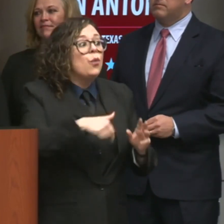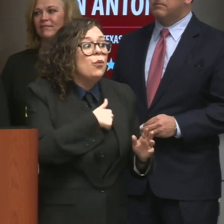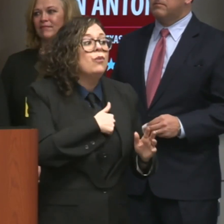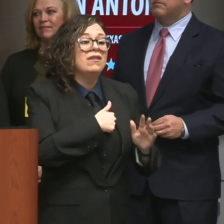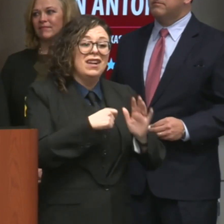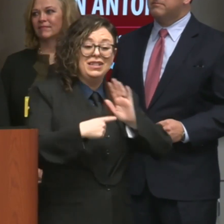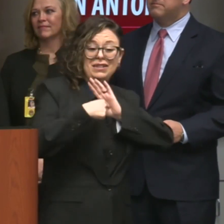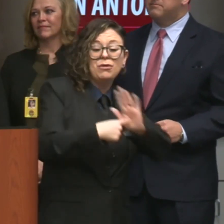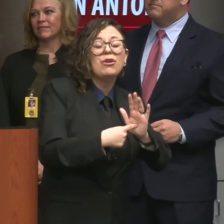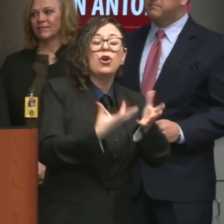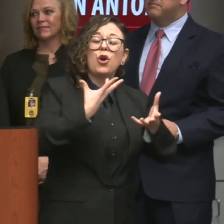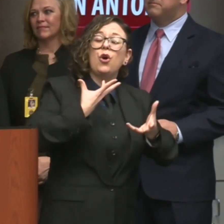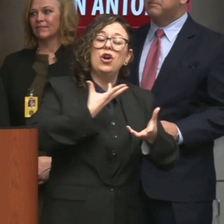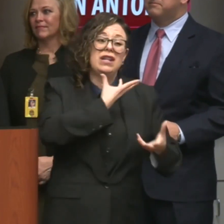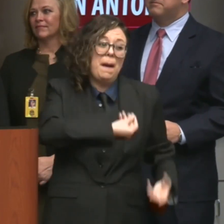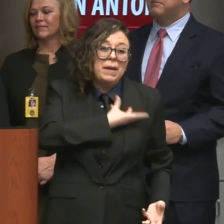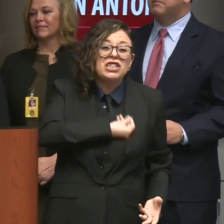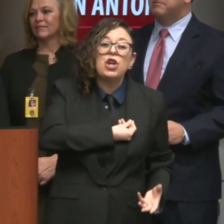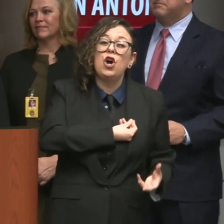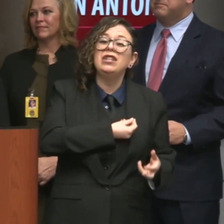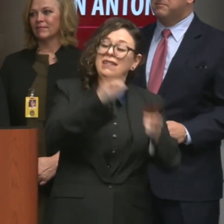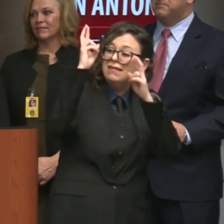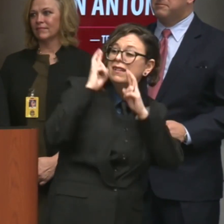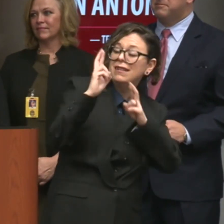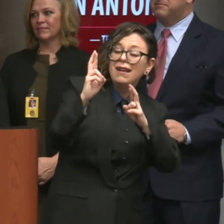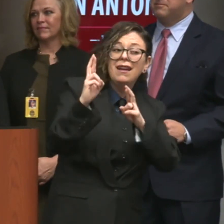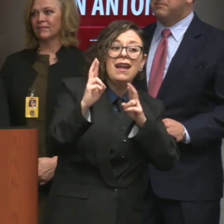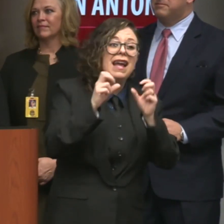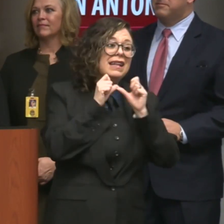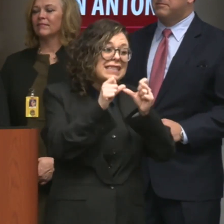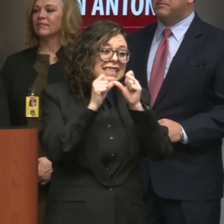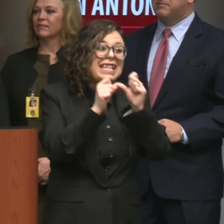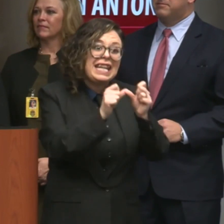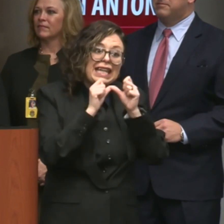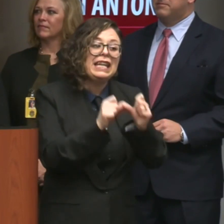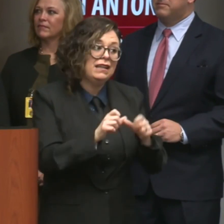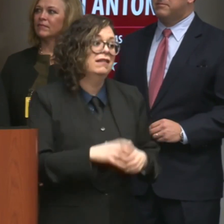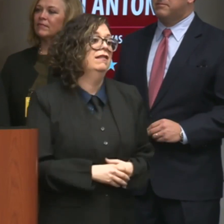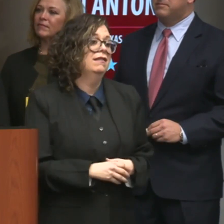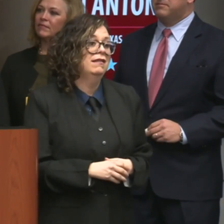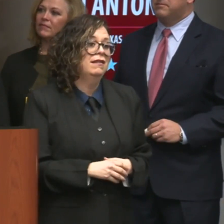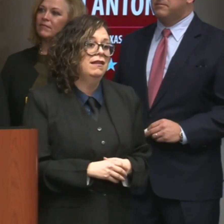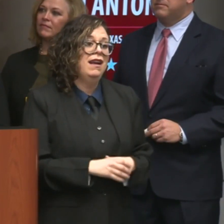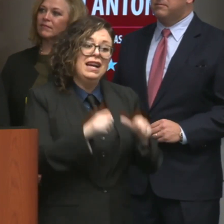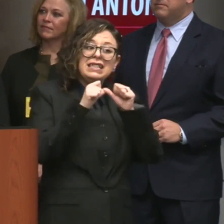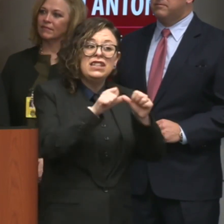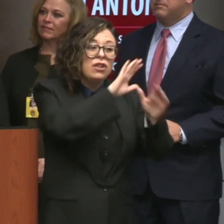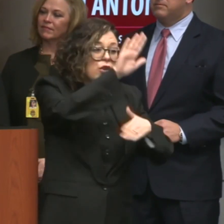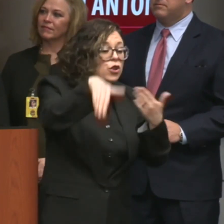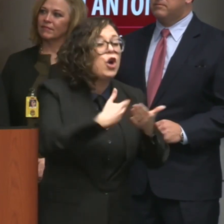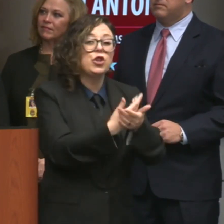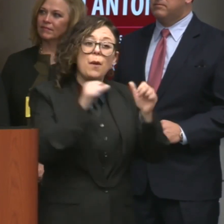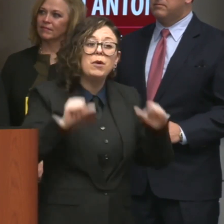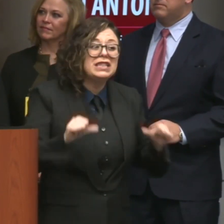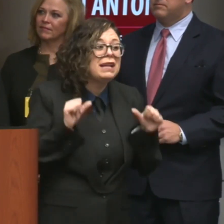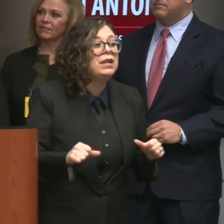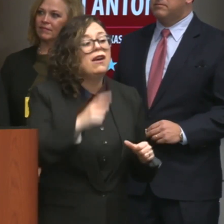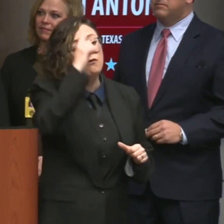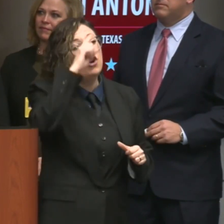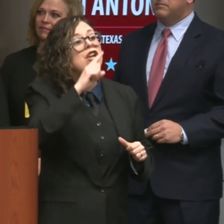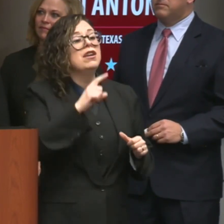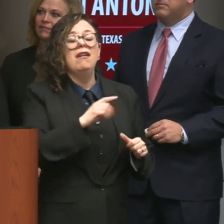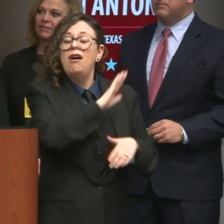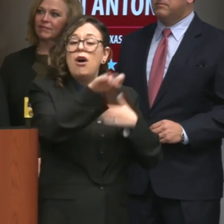con compasión, con dignidad y vamos a seguir haciendo todo lo posible para que nuestras personas